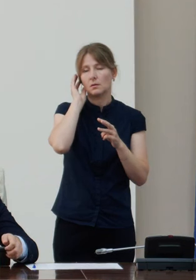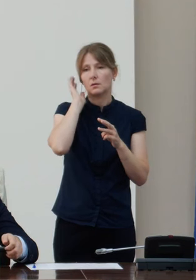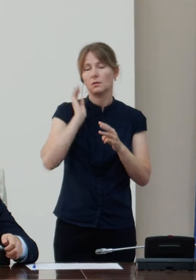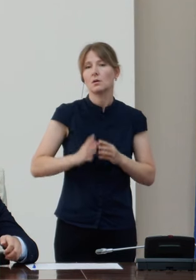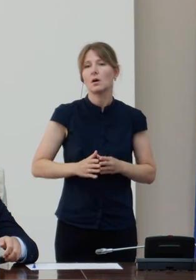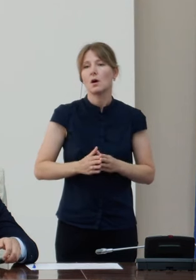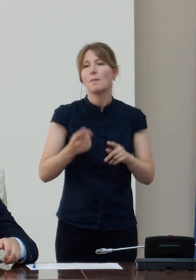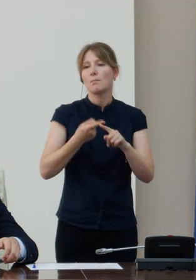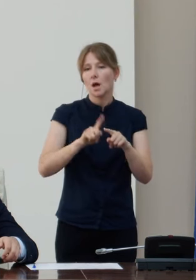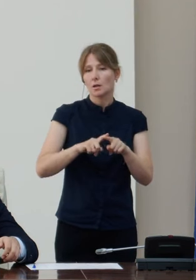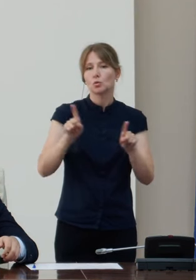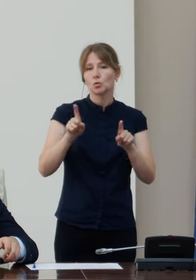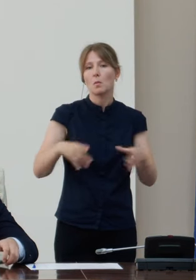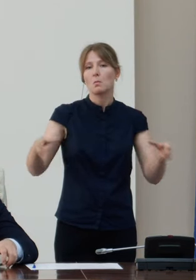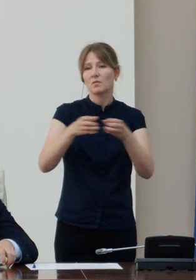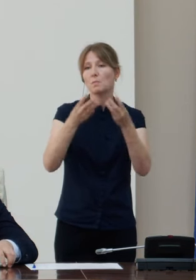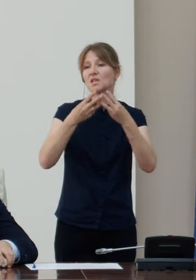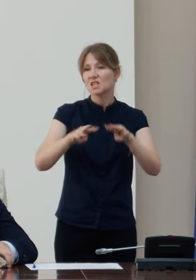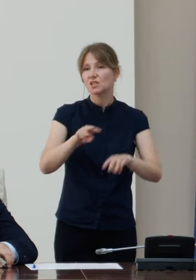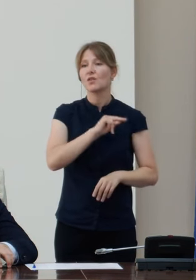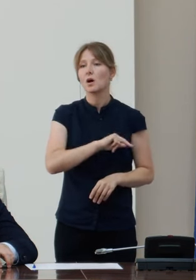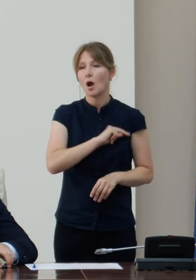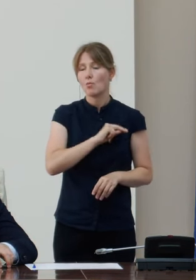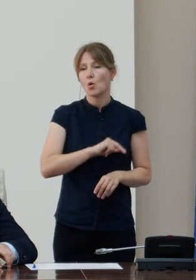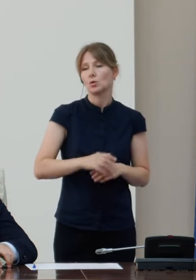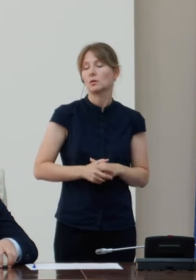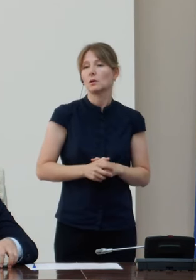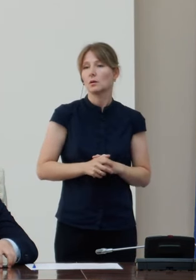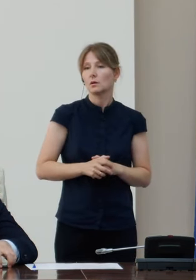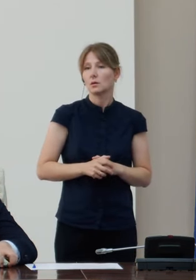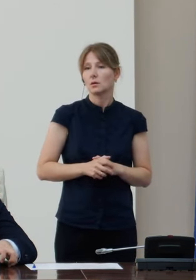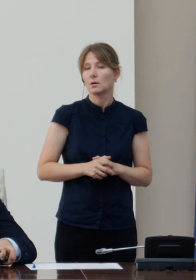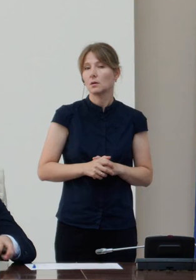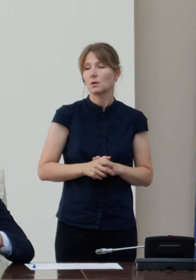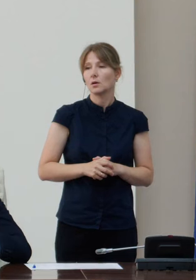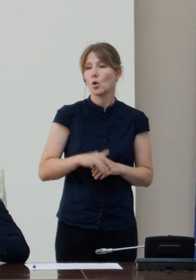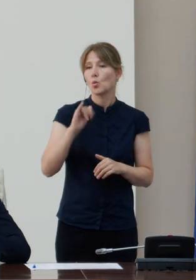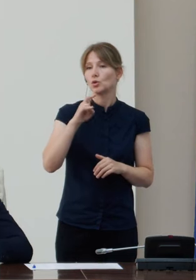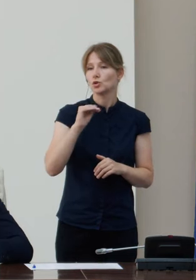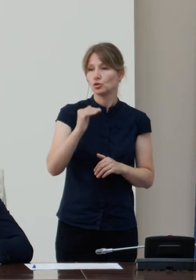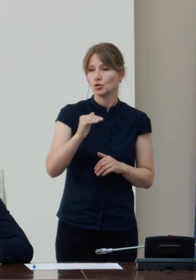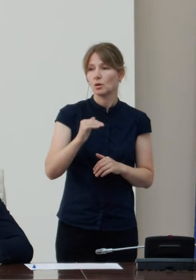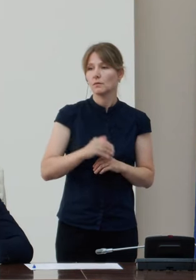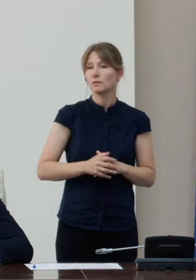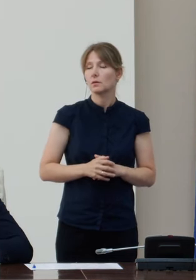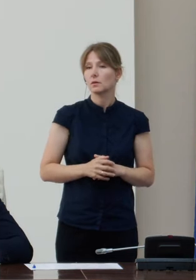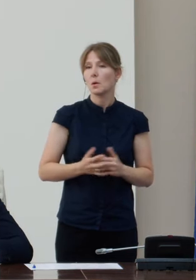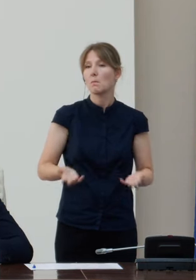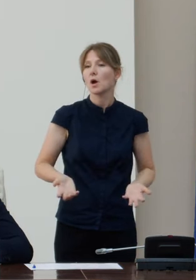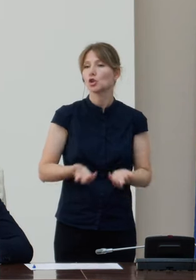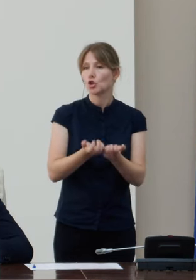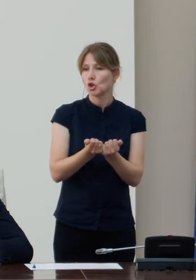din sistemul de asistență socială, dar asta nu este suficient, eforturile noastre trebuie să continue. Așadar, UNICEF